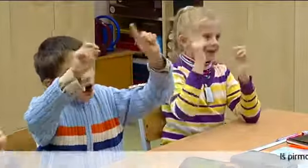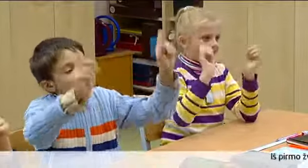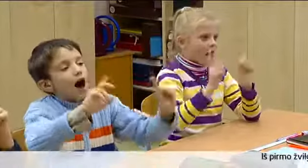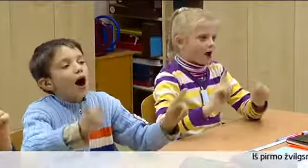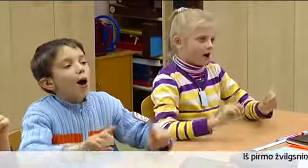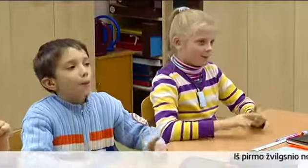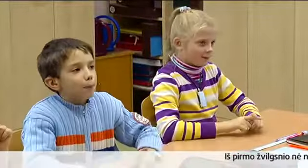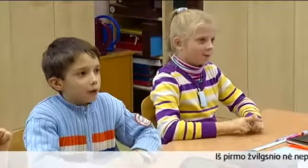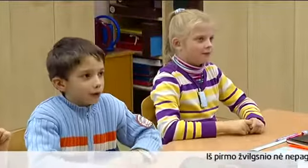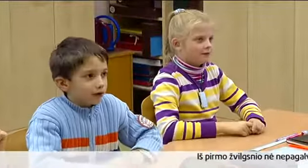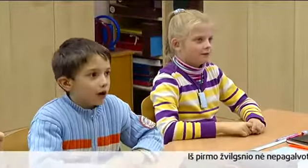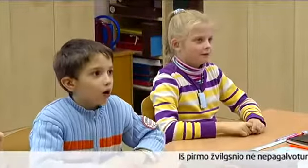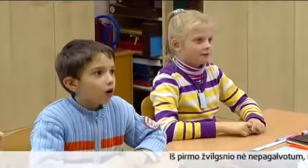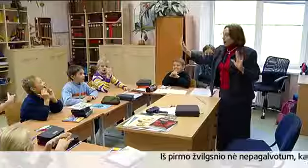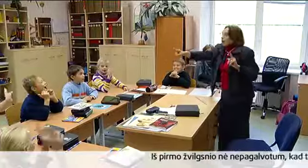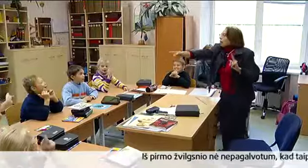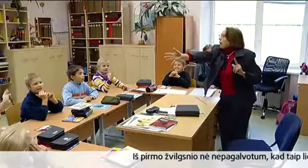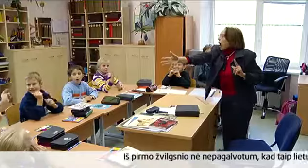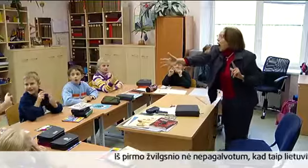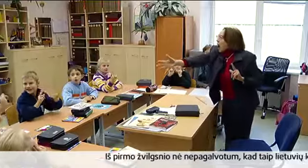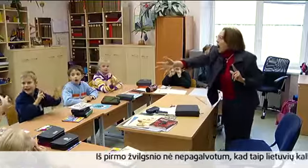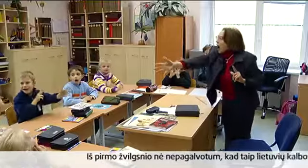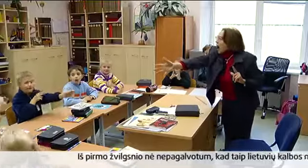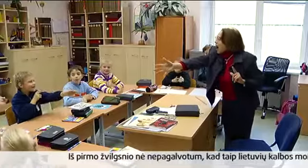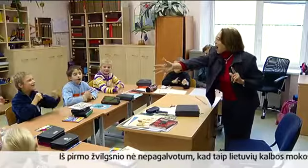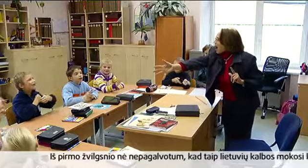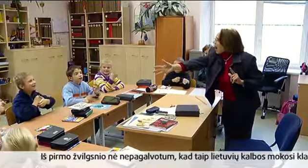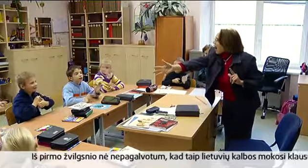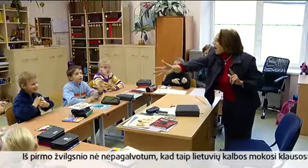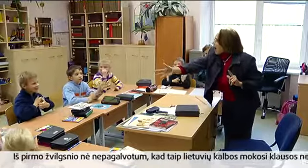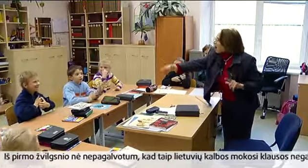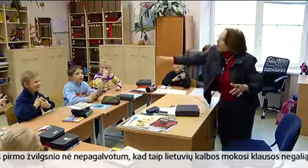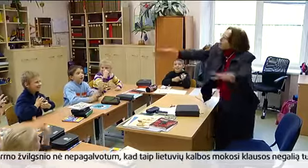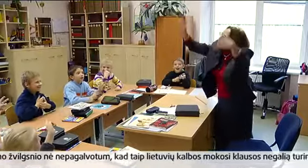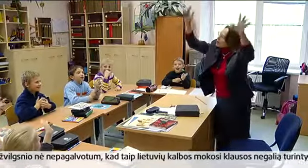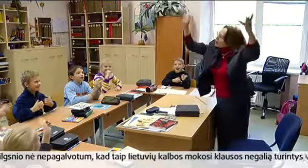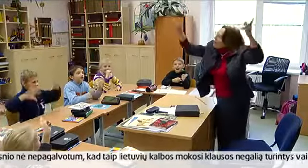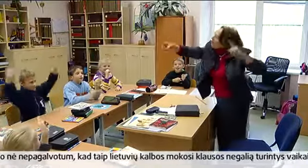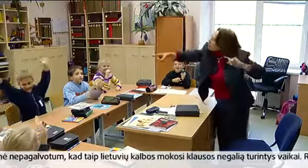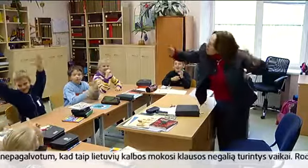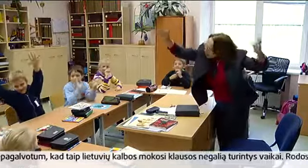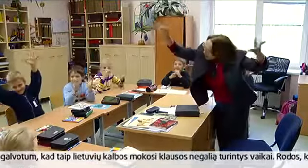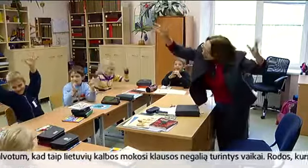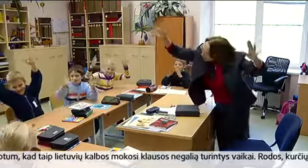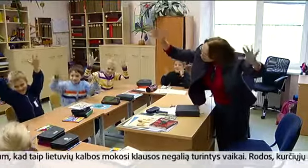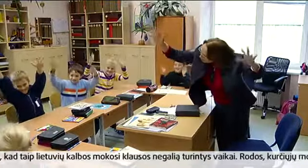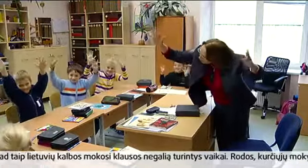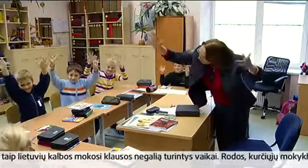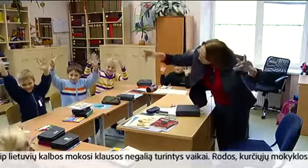Iš pirmo žvilgsnio nė nepagalvotum, kad taip lietuvių kalbos mokosi klausos negalę turintys vaikai. Rodos kurčiųjų mokyklose turėtų